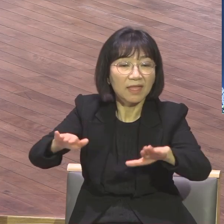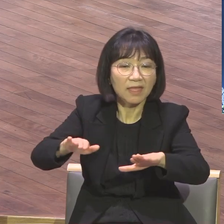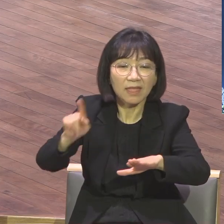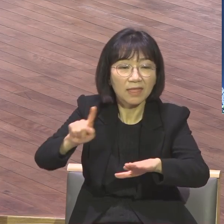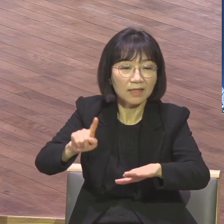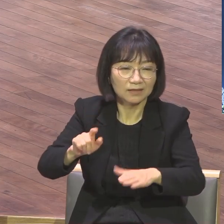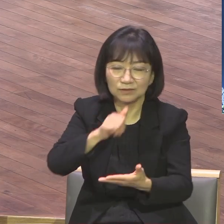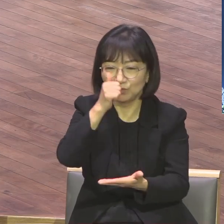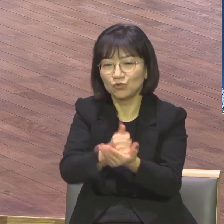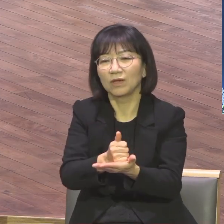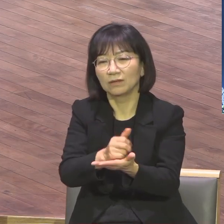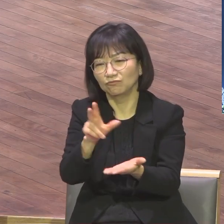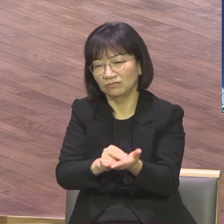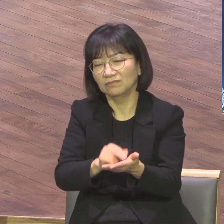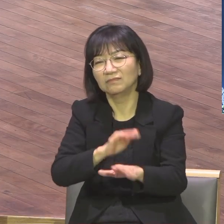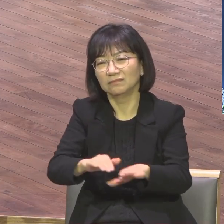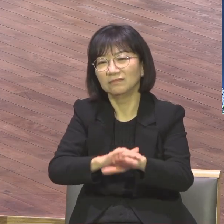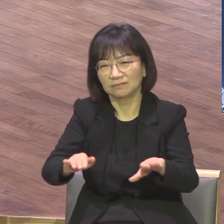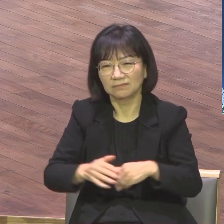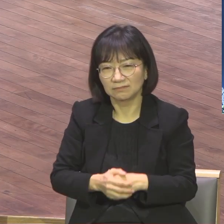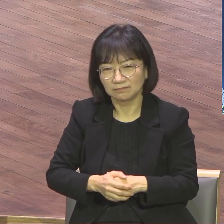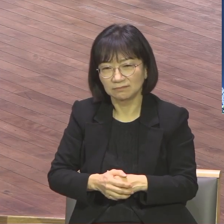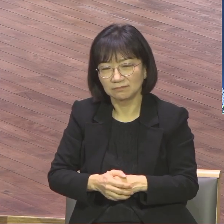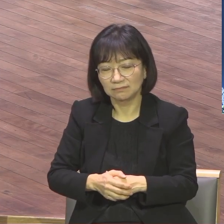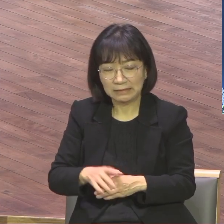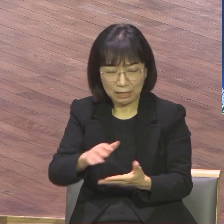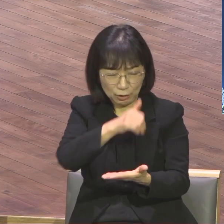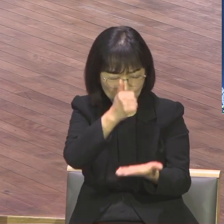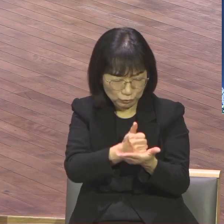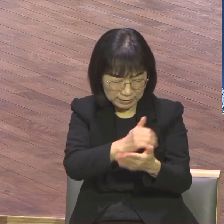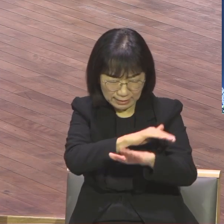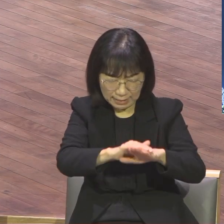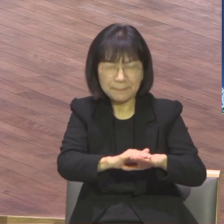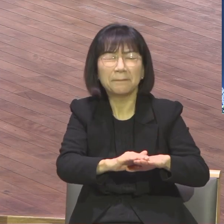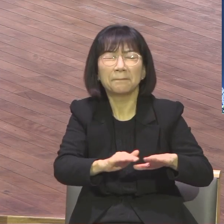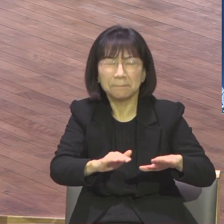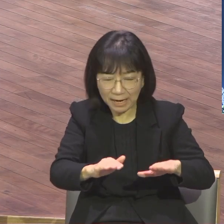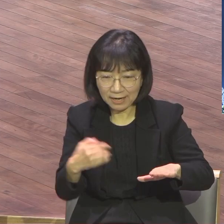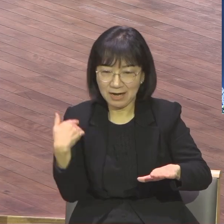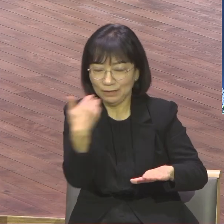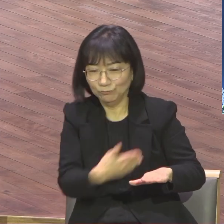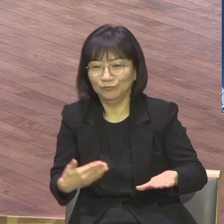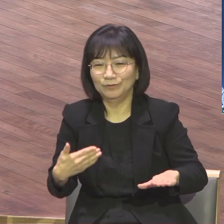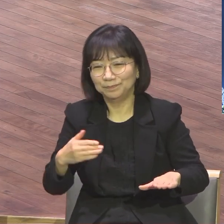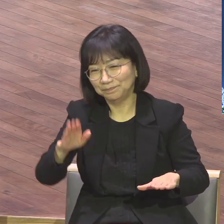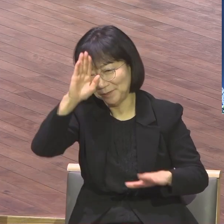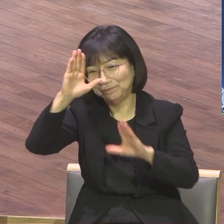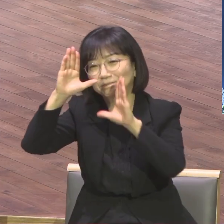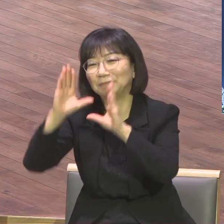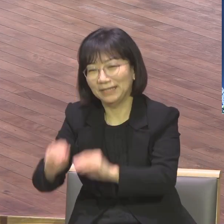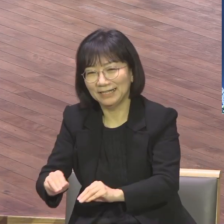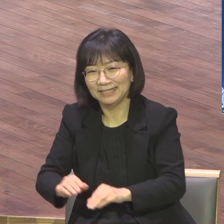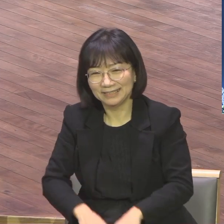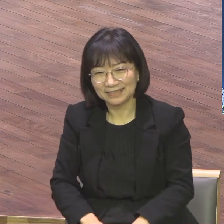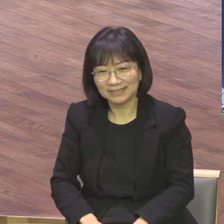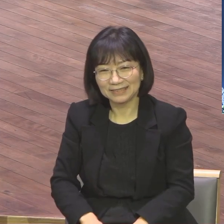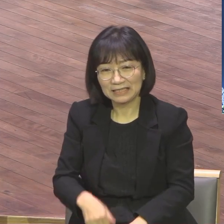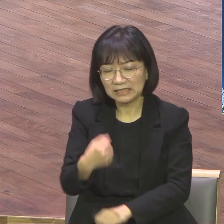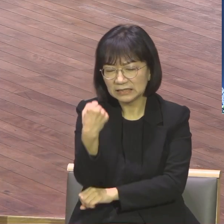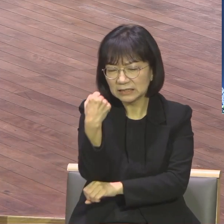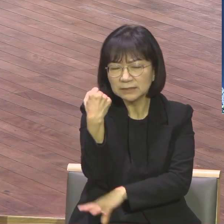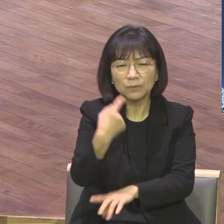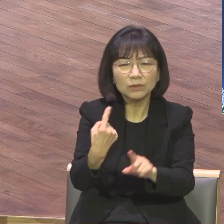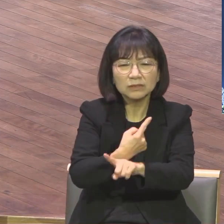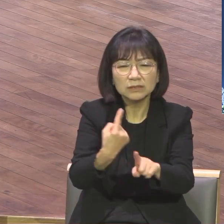전에 너 근원적 문제가 해결되어야 돼. 근본 치유돼야 돼. 근본 치유. 근본 치유가 뭐냐?